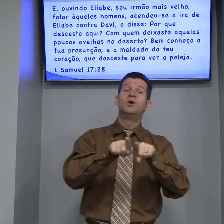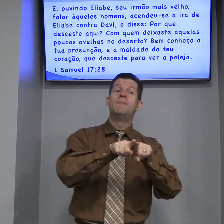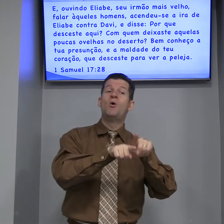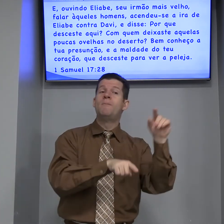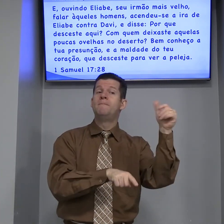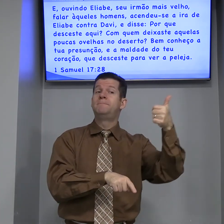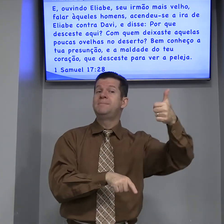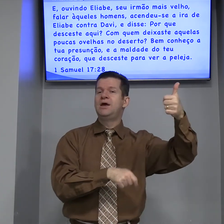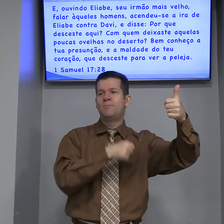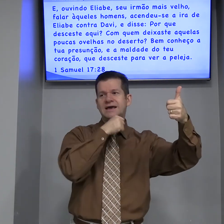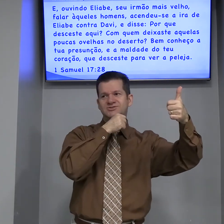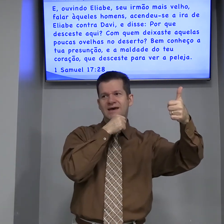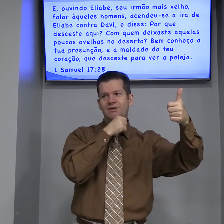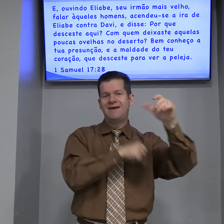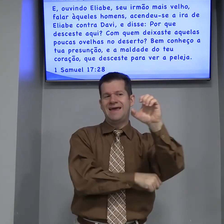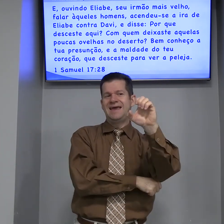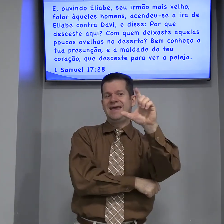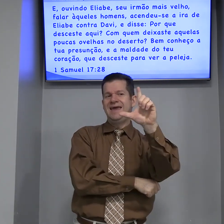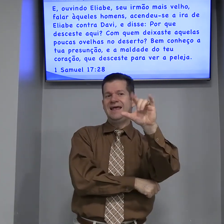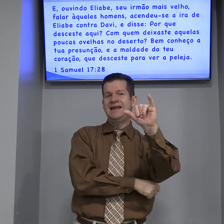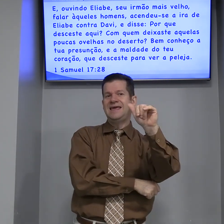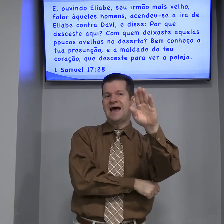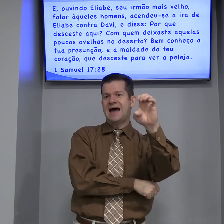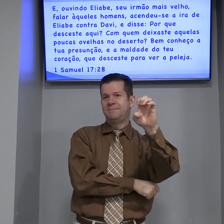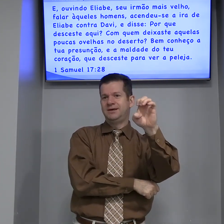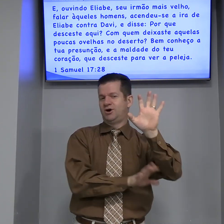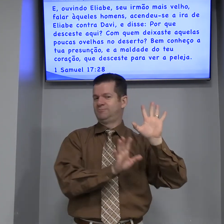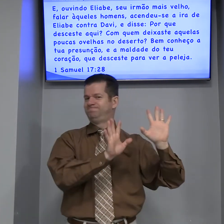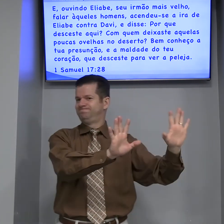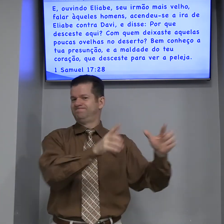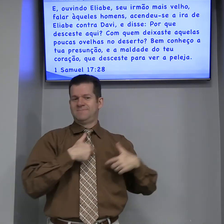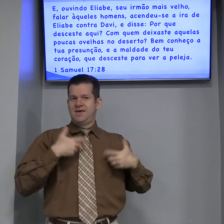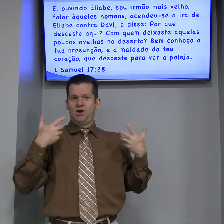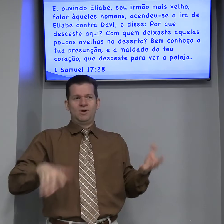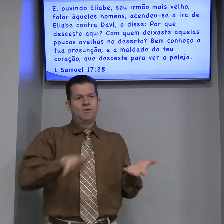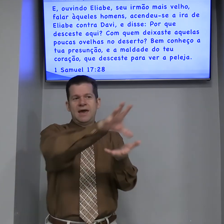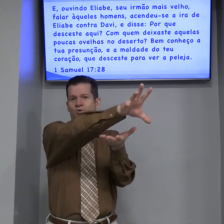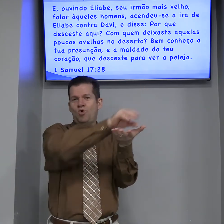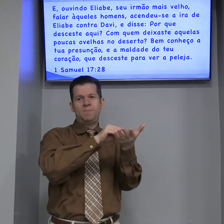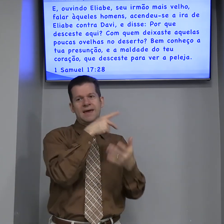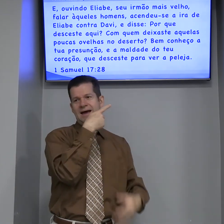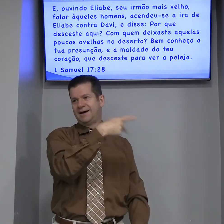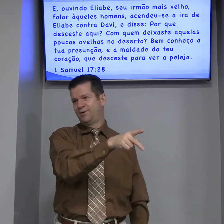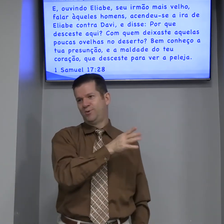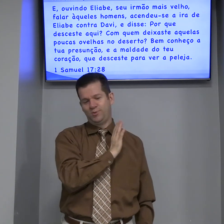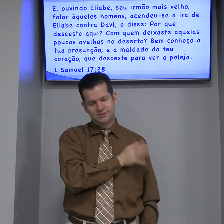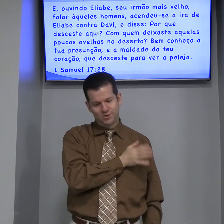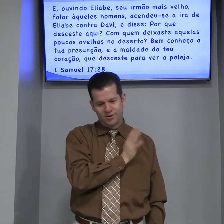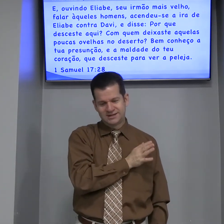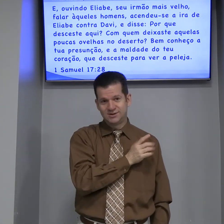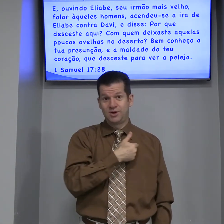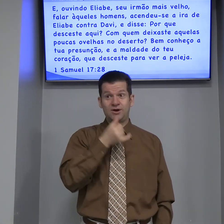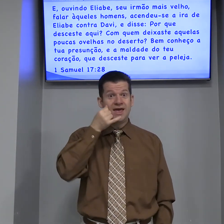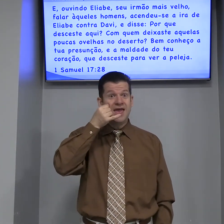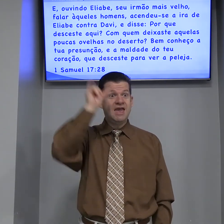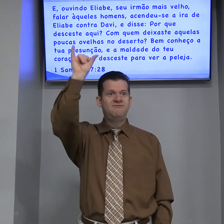irmão primeiro, mais velho, Eliabe, olha, eu não quero copiar o seu coração, eu quero